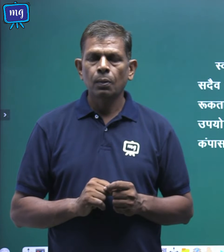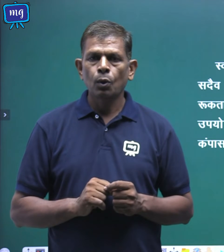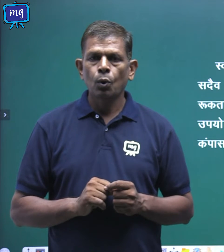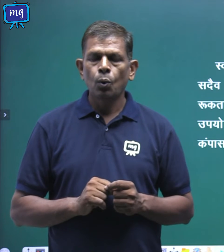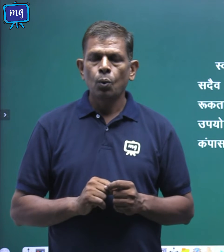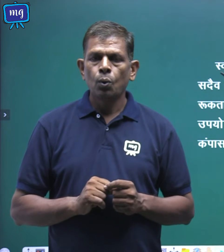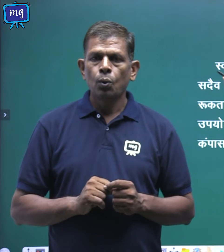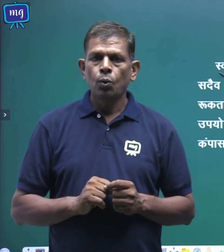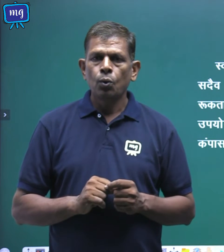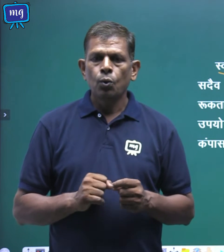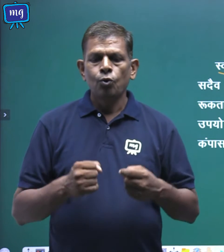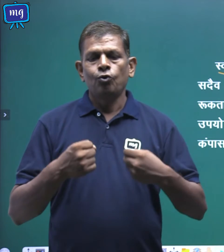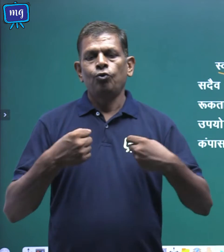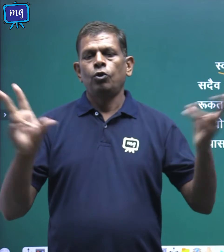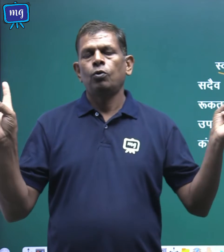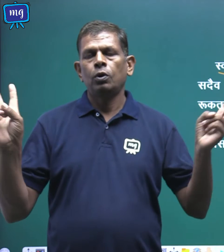स्वतंत्रता पूर्वक